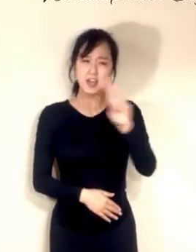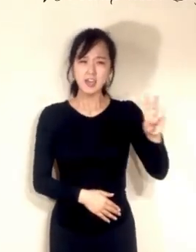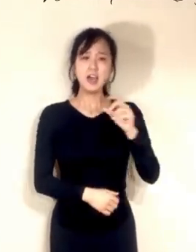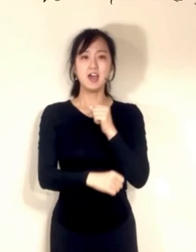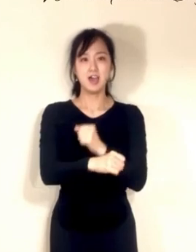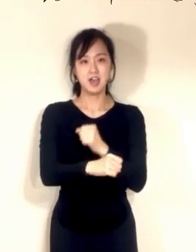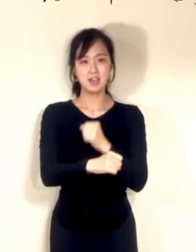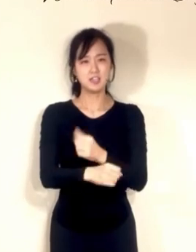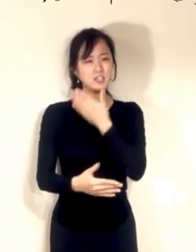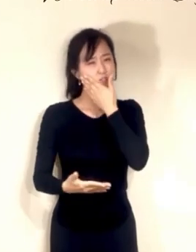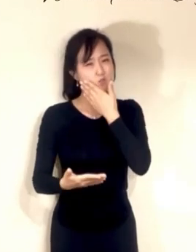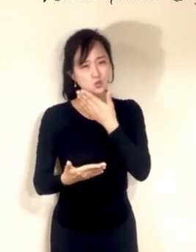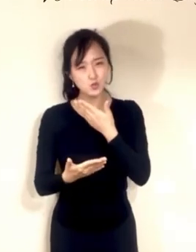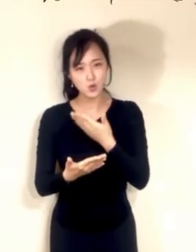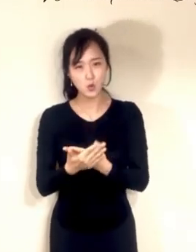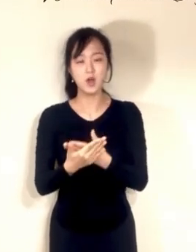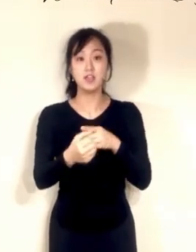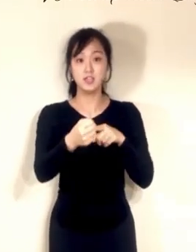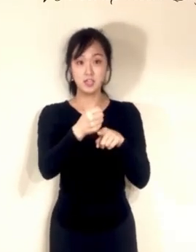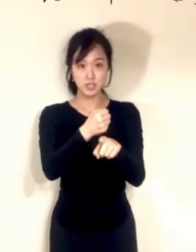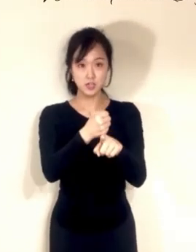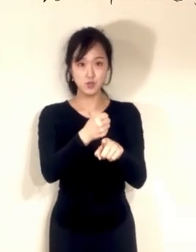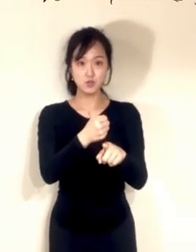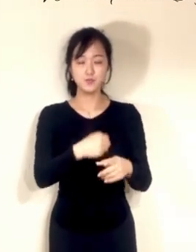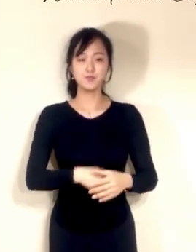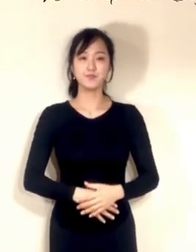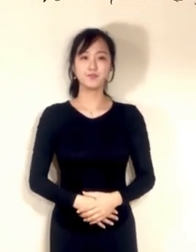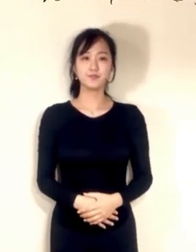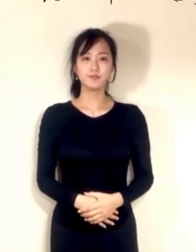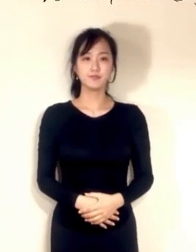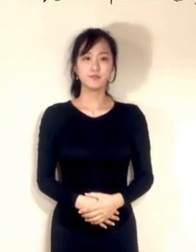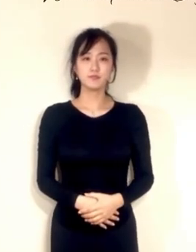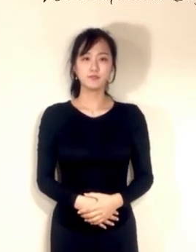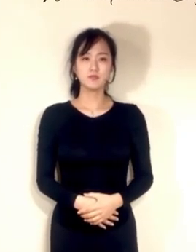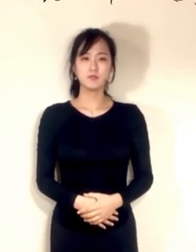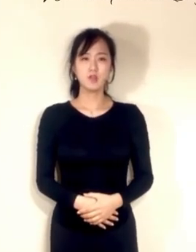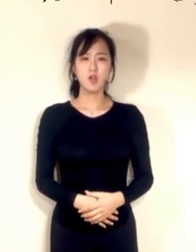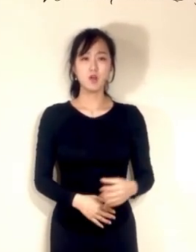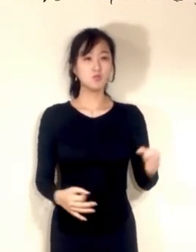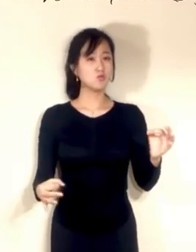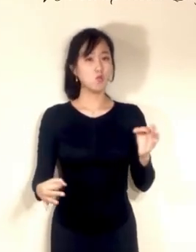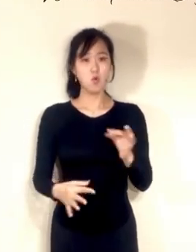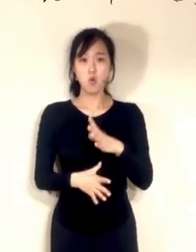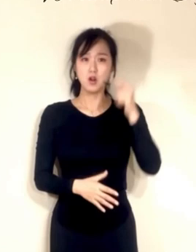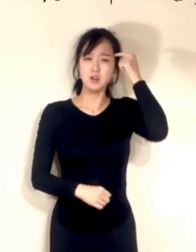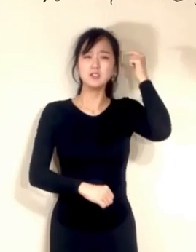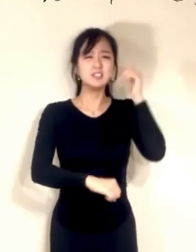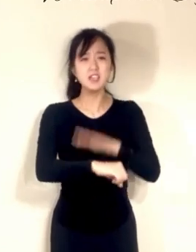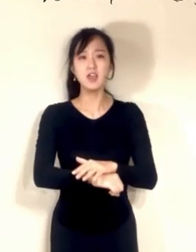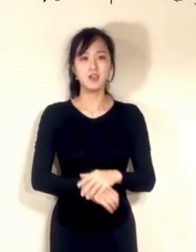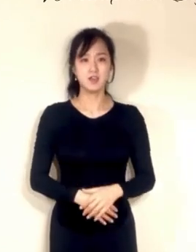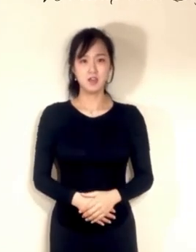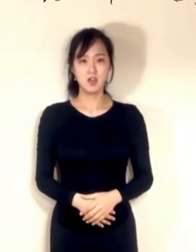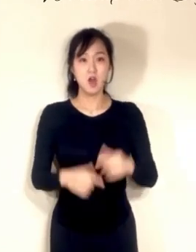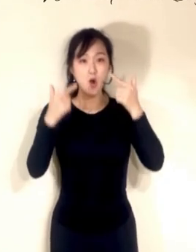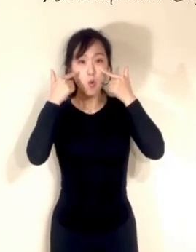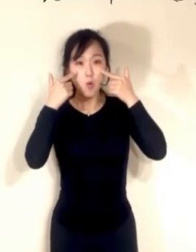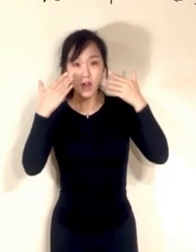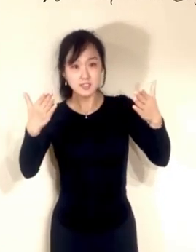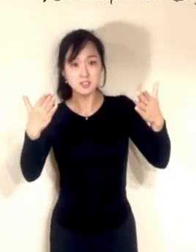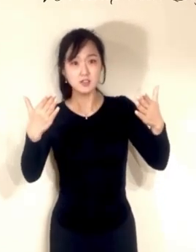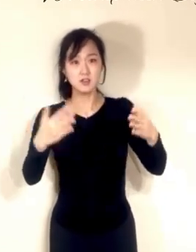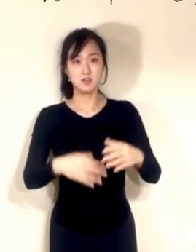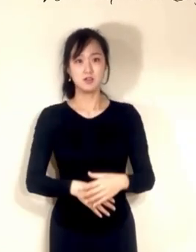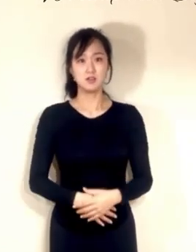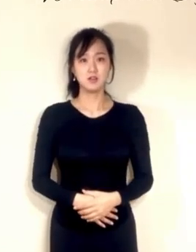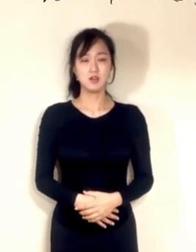되어야 하는 중요한 두 가지의 이유입니다. 너무나 놀라운 지혜입니다. 그리고 너무나